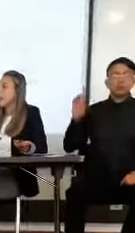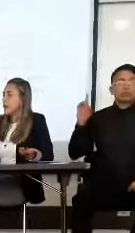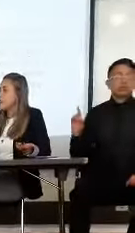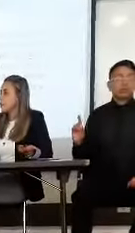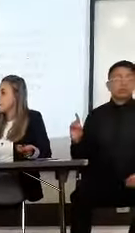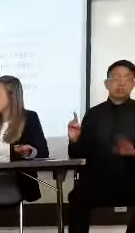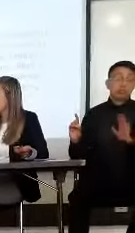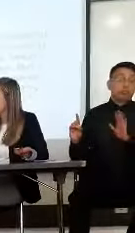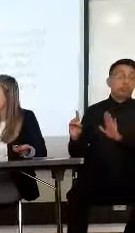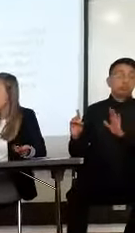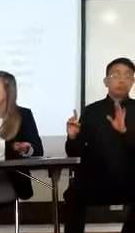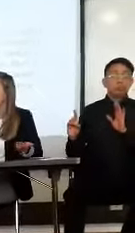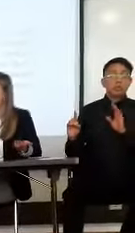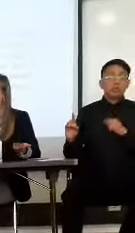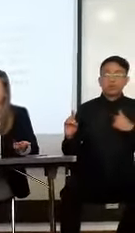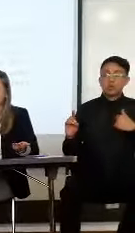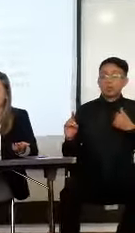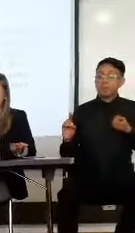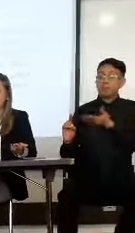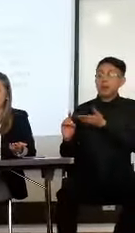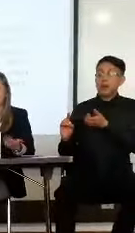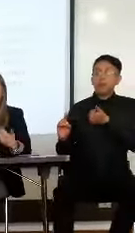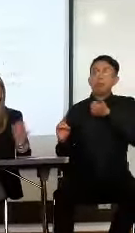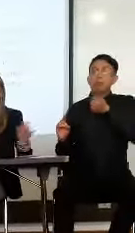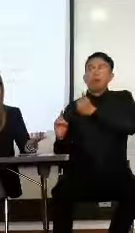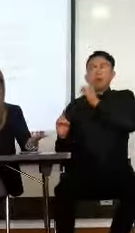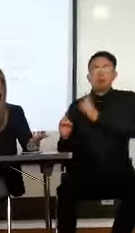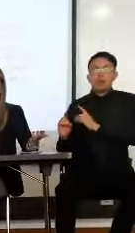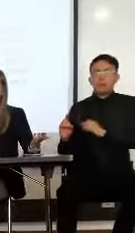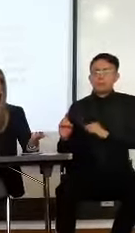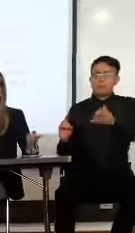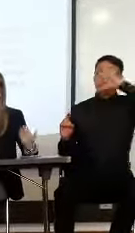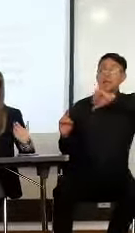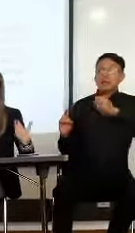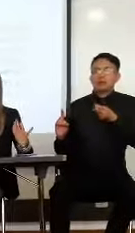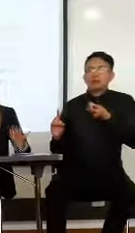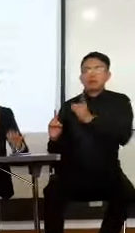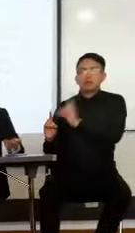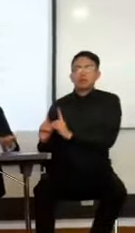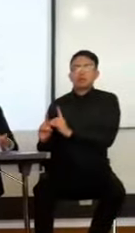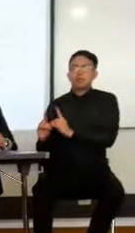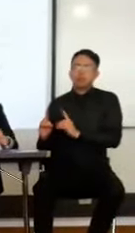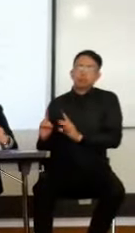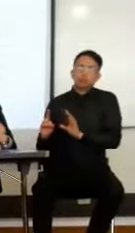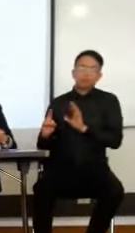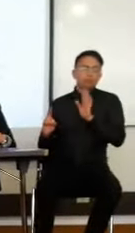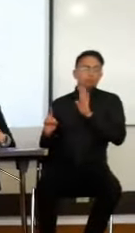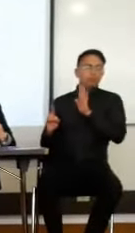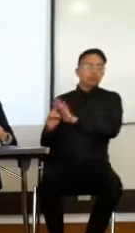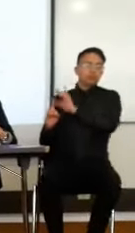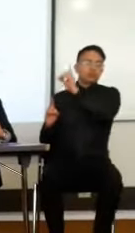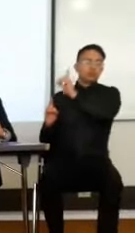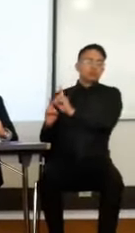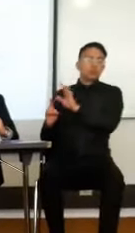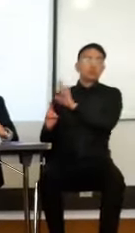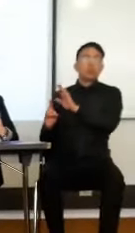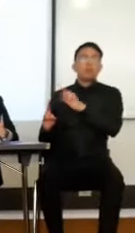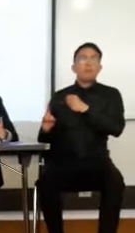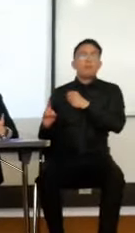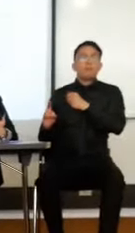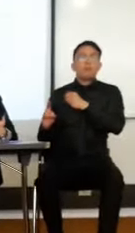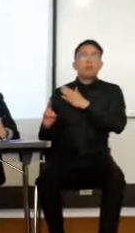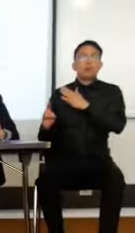es que la persona tome buenas o malas decisiones, sino que pueda decidir, ¿cierto? Que sea ella quien decida, quien dé su voz, su voluntad frente